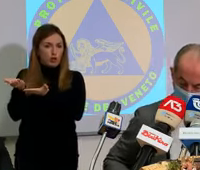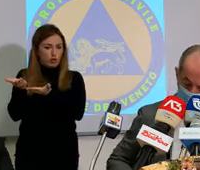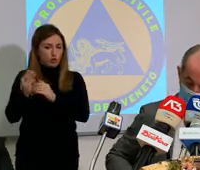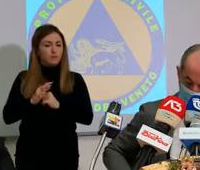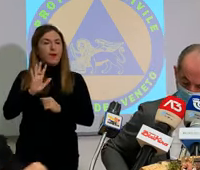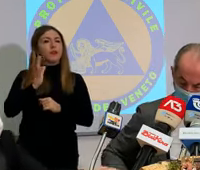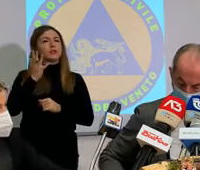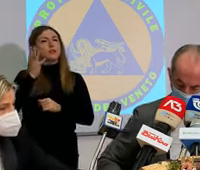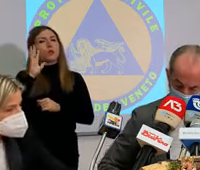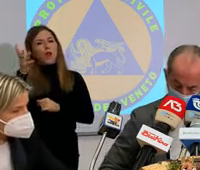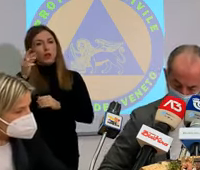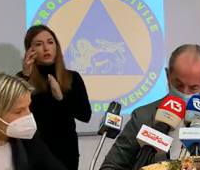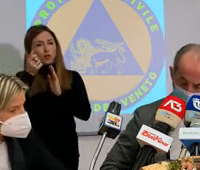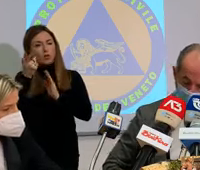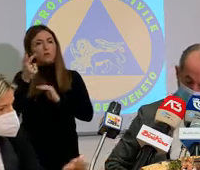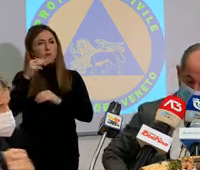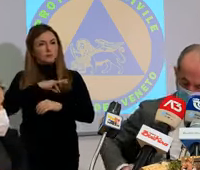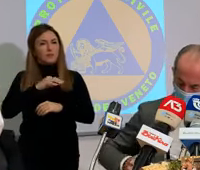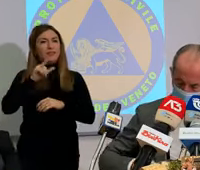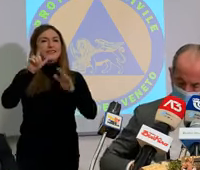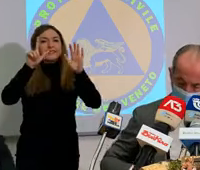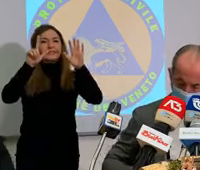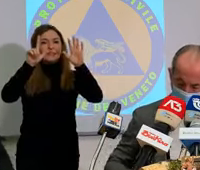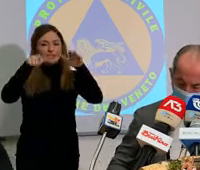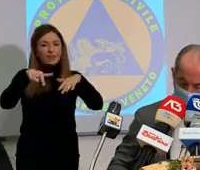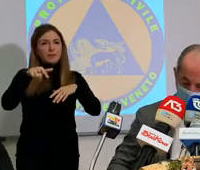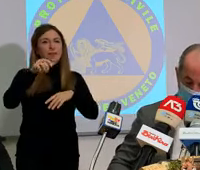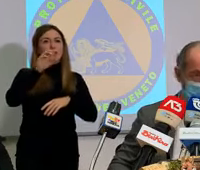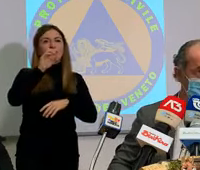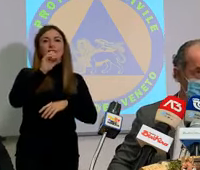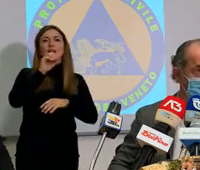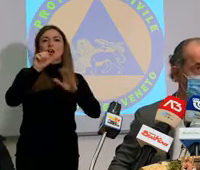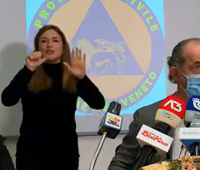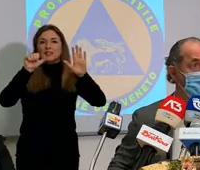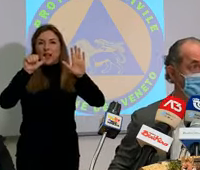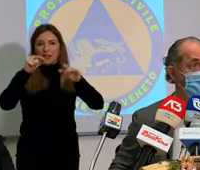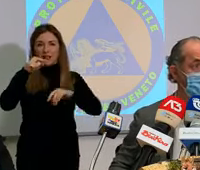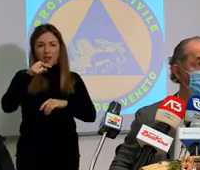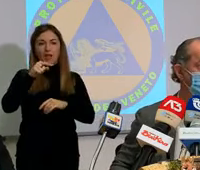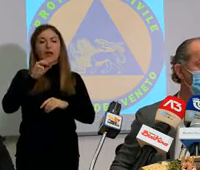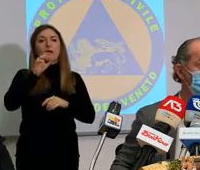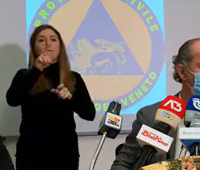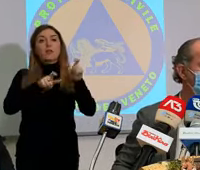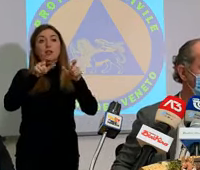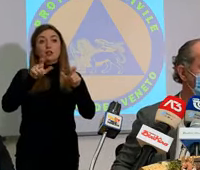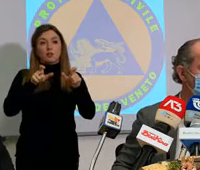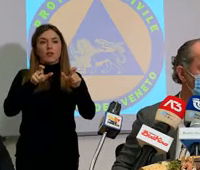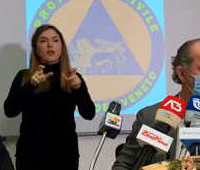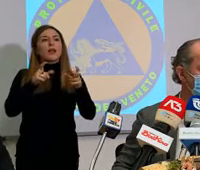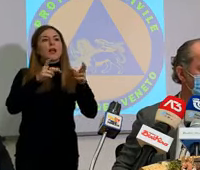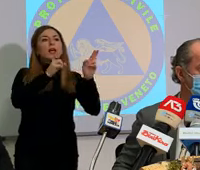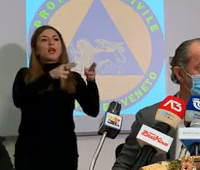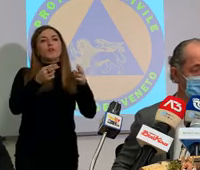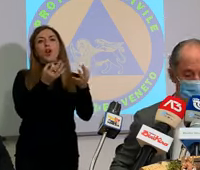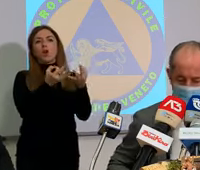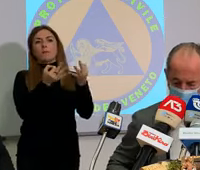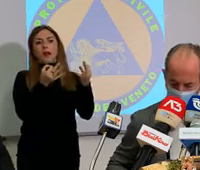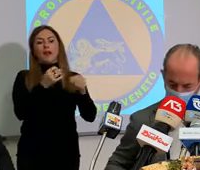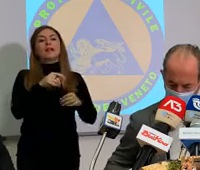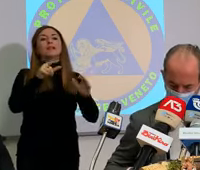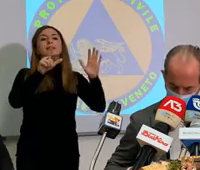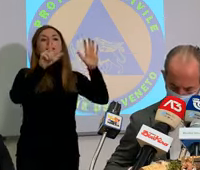altro dato che a questo 7.000 0 60 che sono i ricoverati ordinari 7.000